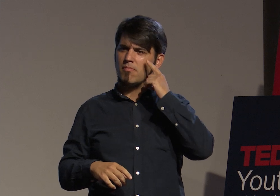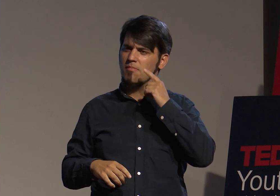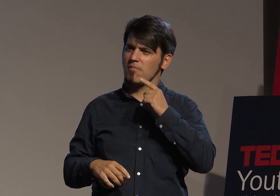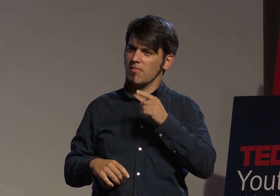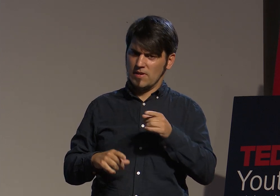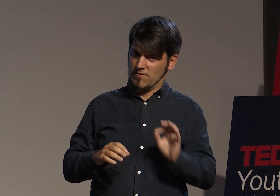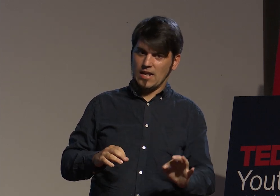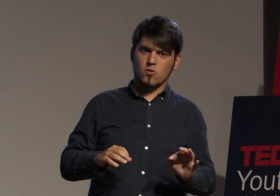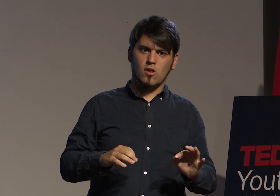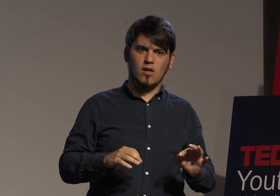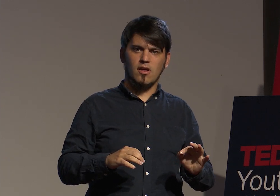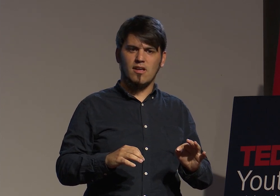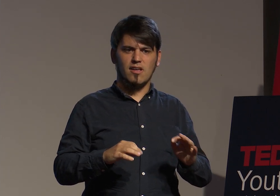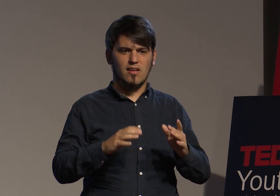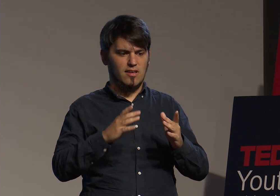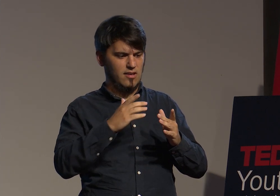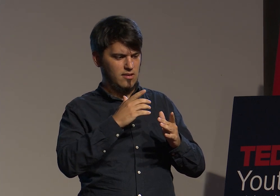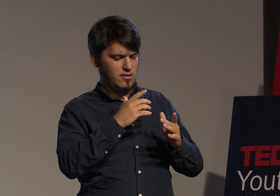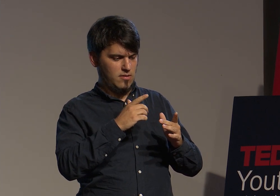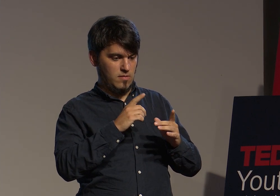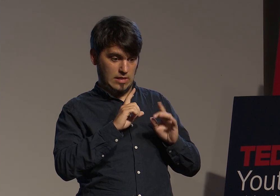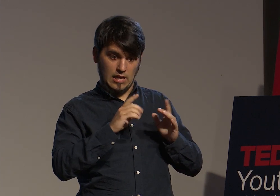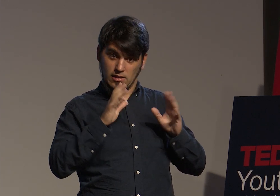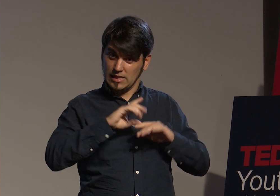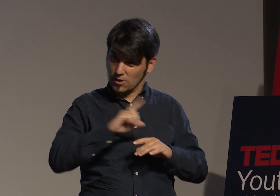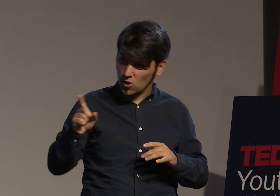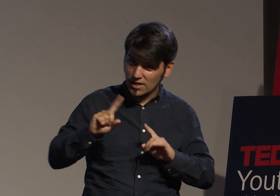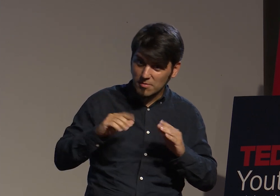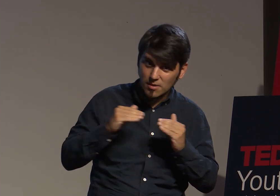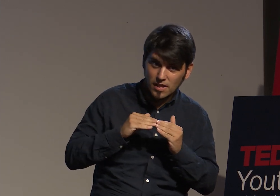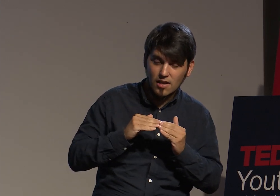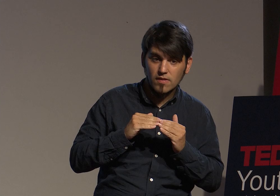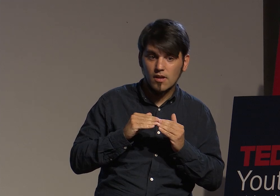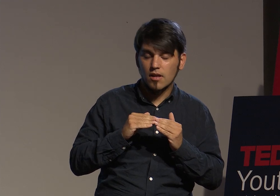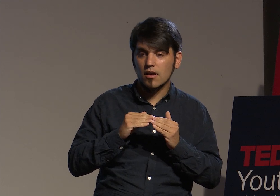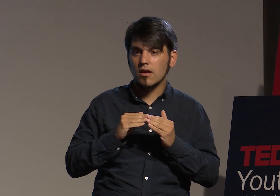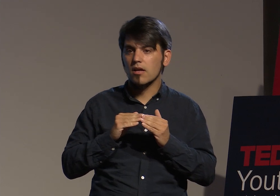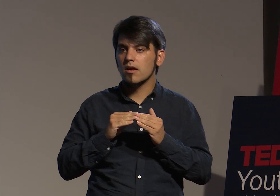хора. Обаче това ме накара да се замисля, това всъщност вярно ли е? Няма ли да бъдем равни?